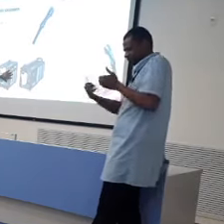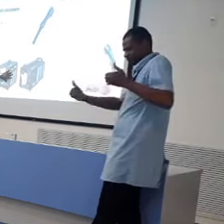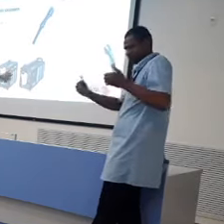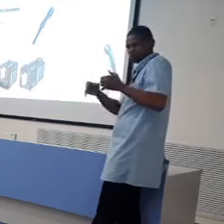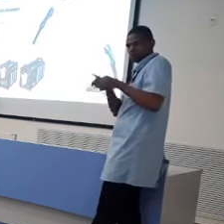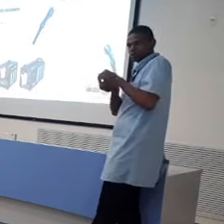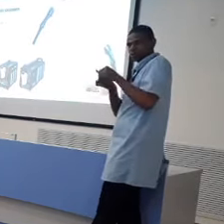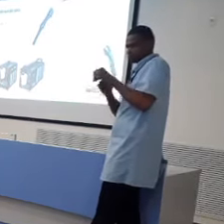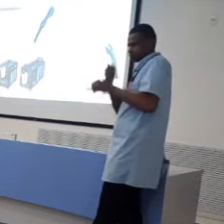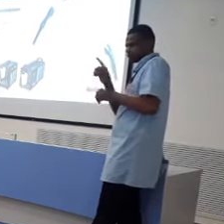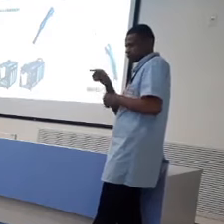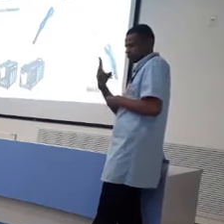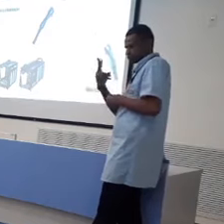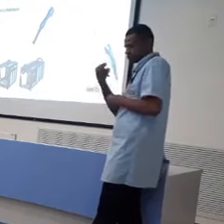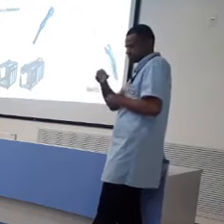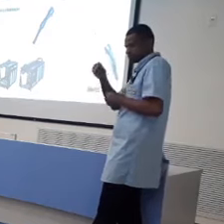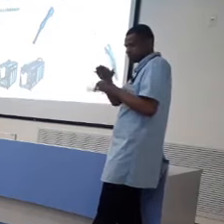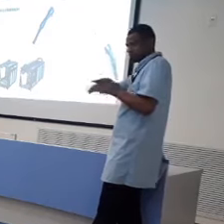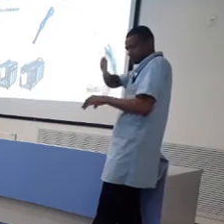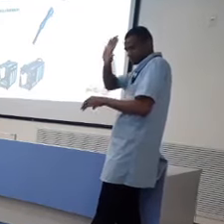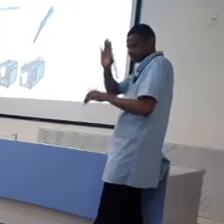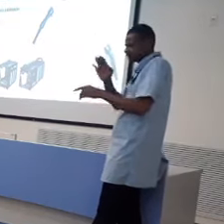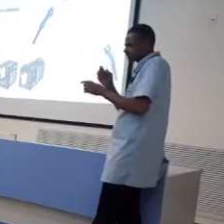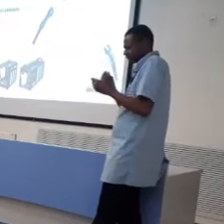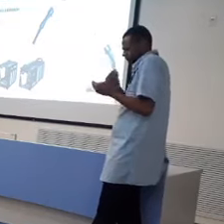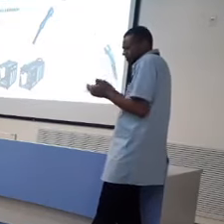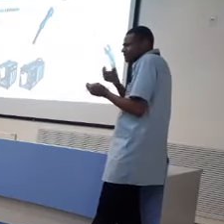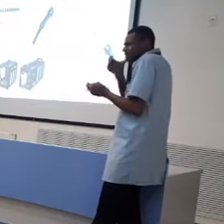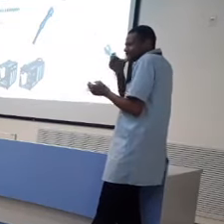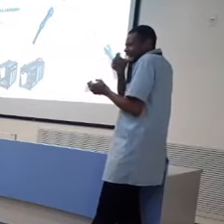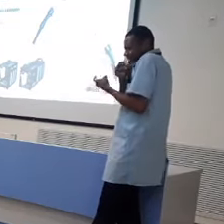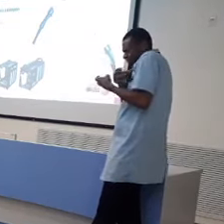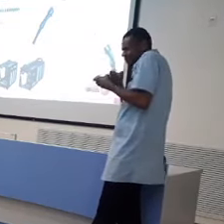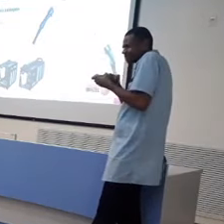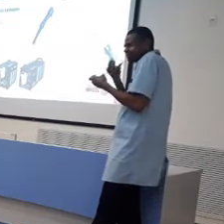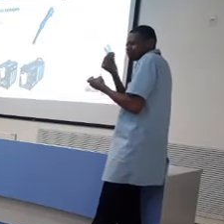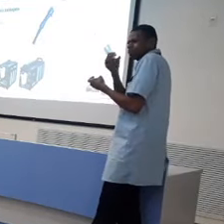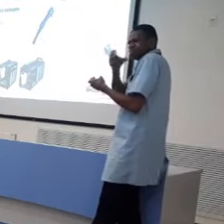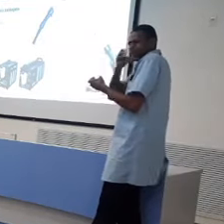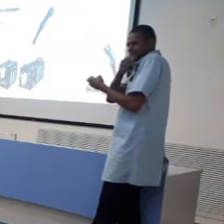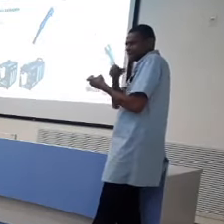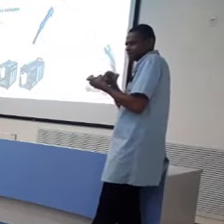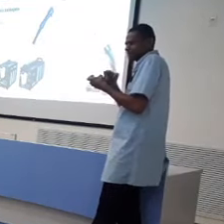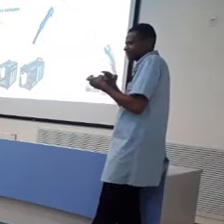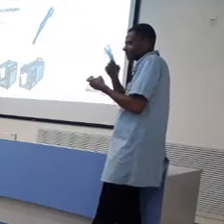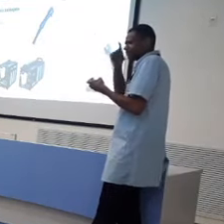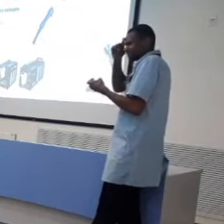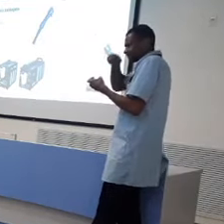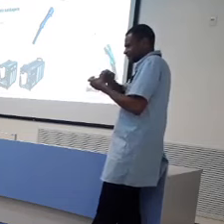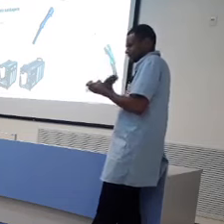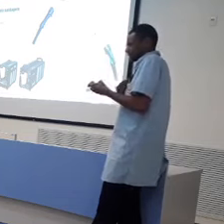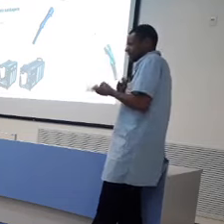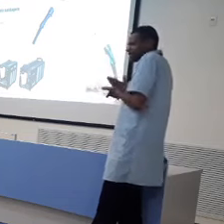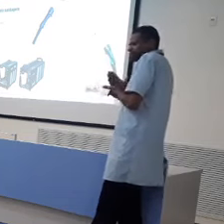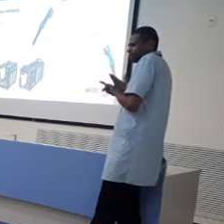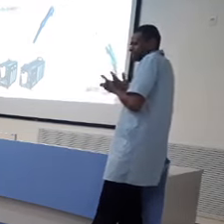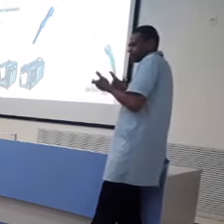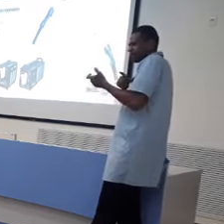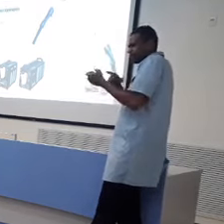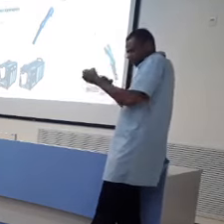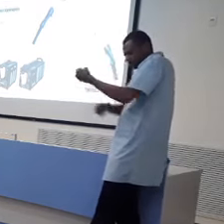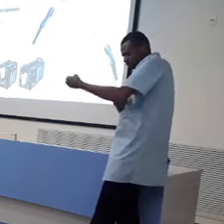refrigeração. Existem tochas refrigeradas específicas. Apesar das tochas secas aí, algumas